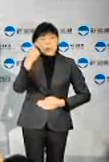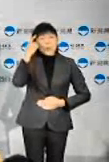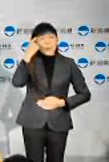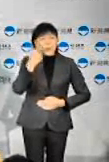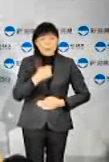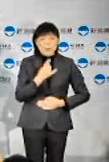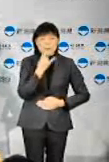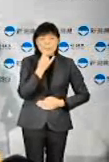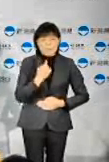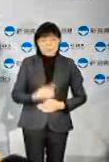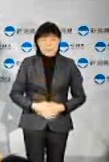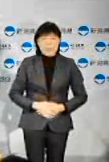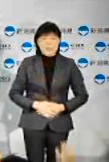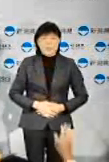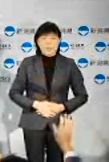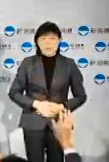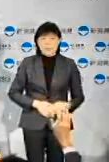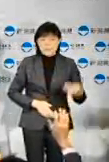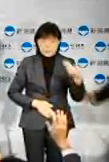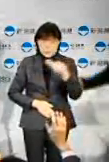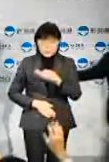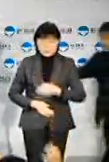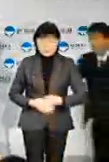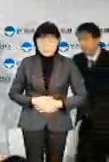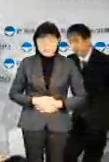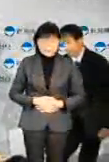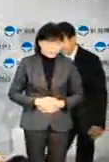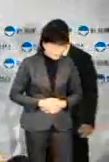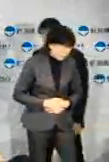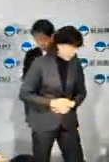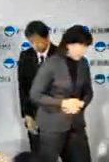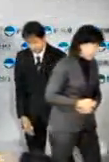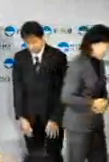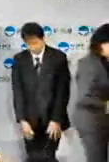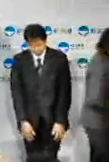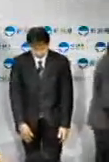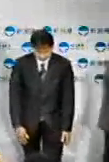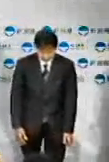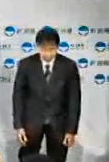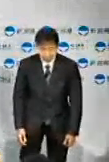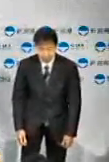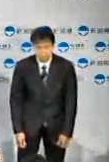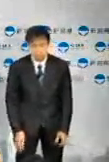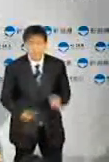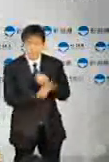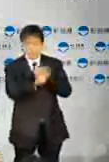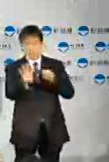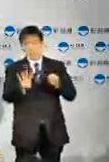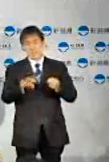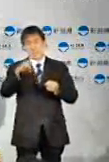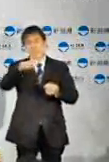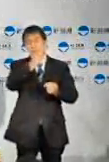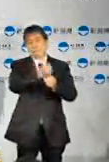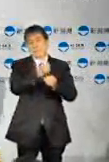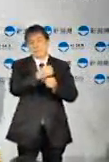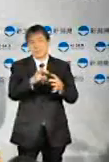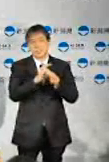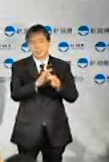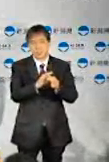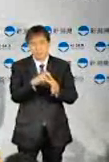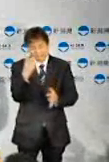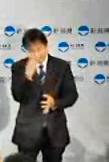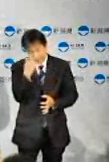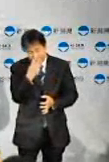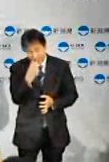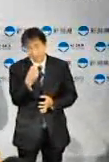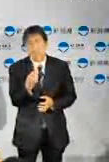はいはいはい、 はい、すみません、新潟日報長野です。また原発の関係で、これも確認になるん